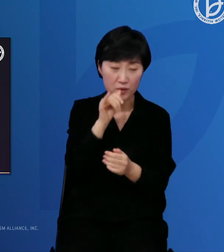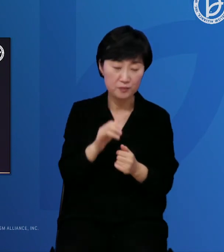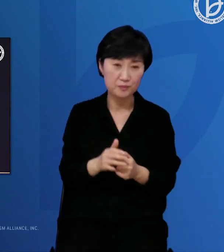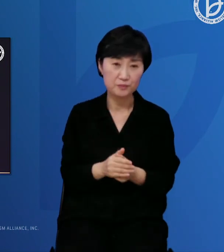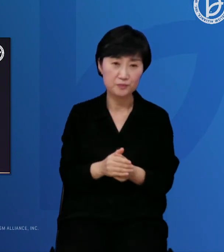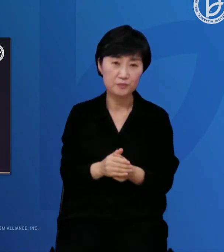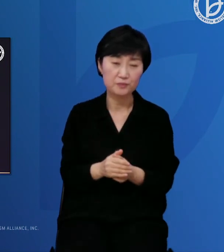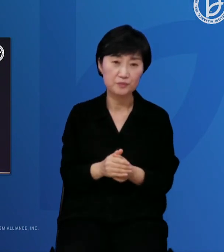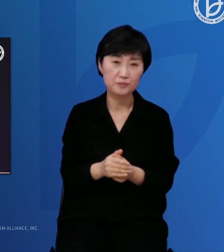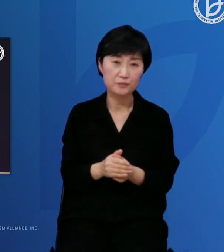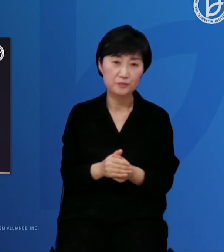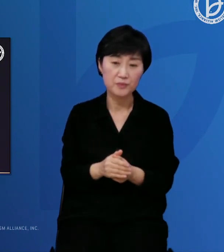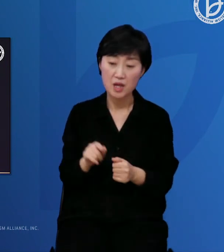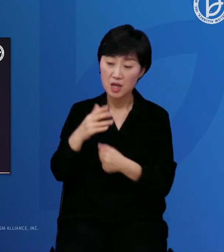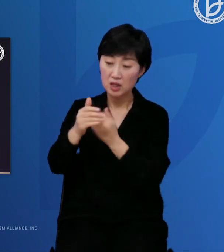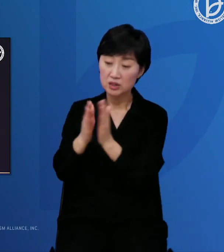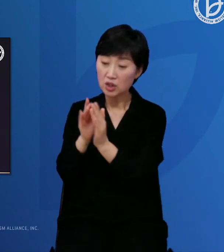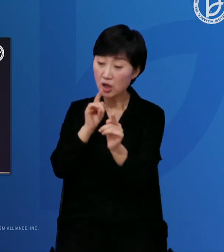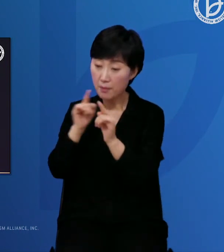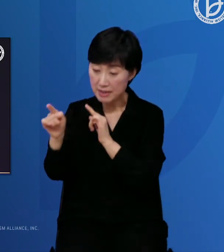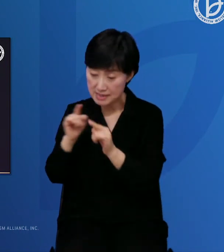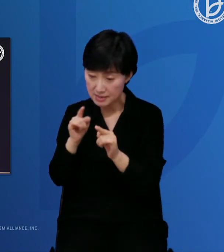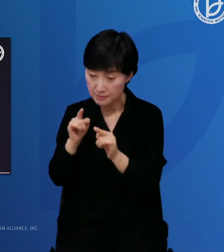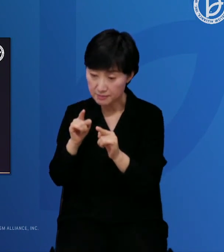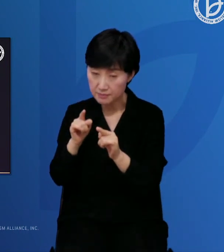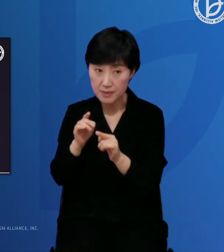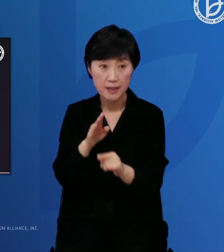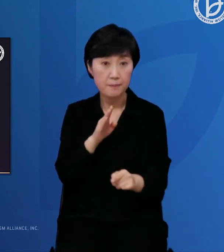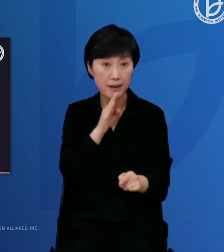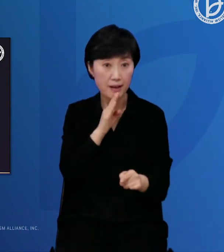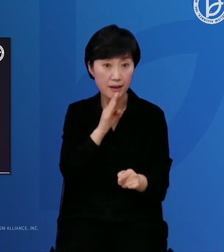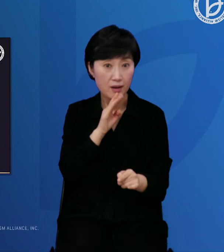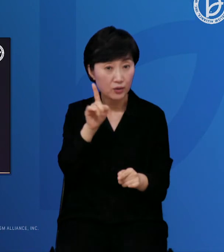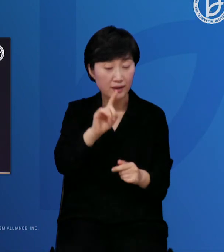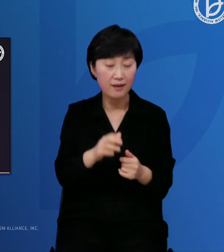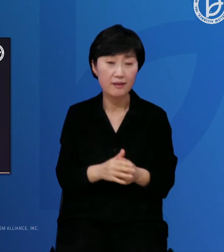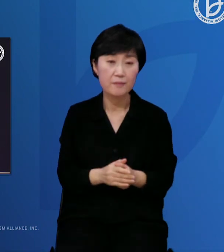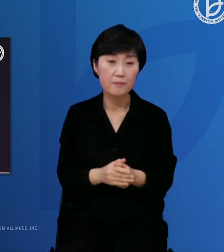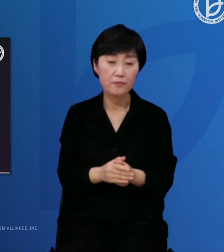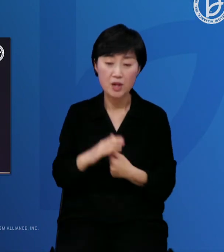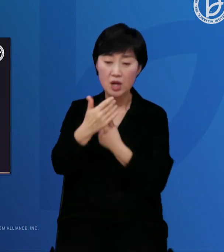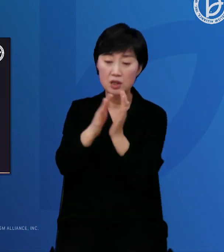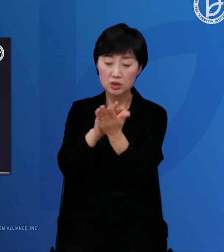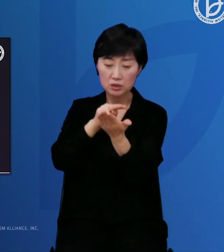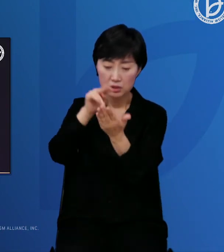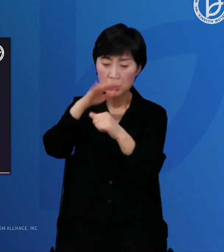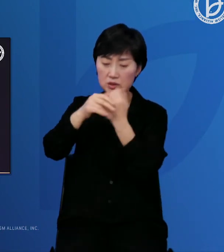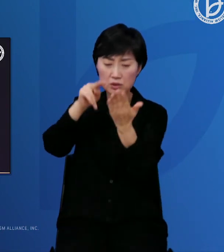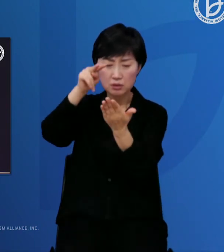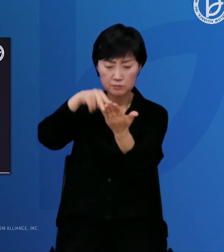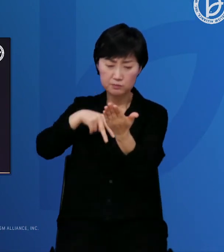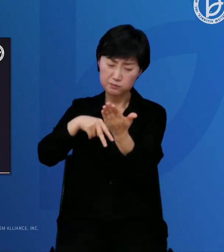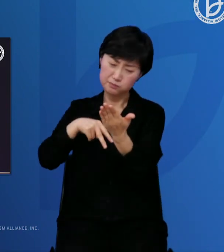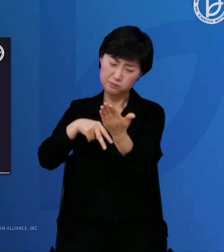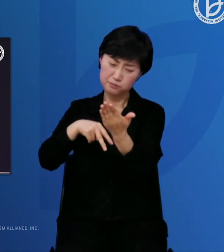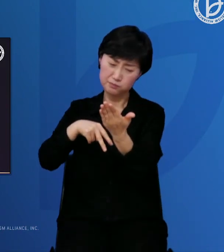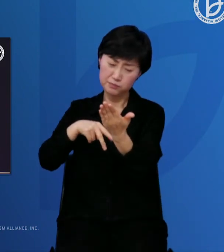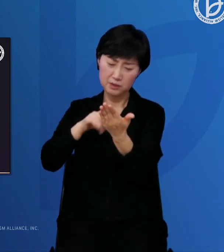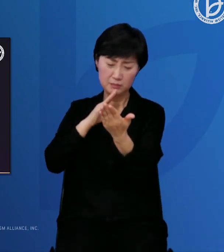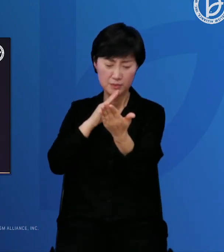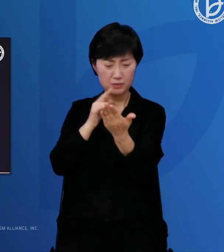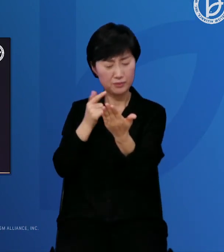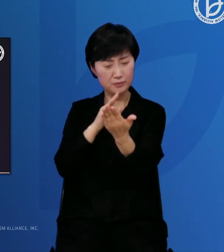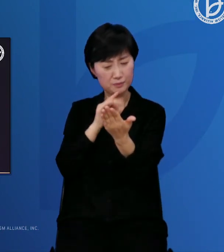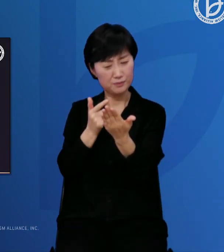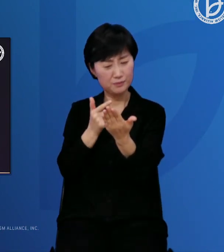Bible. 어느 게 맞겠어요? Then what's right? 도저히 여러분 머리로 이해 안 되는 게 기록된 게 성경이에요. 어느 게 맞겠어요? The